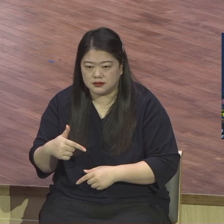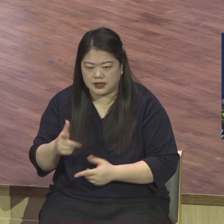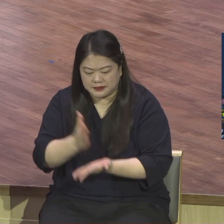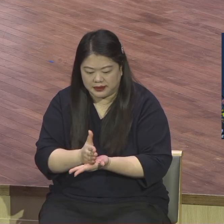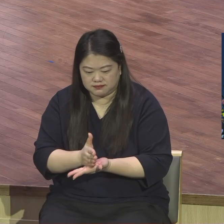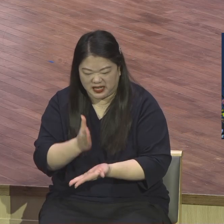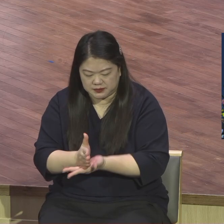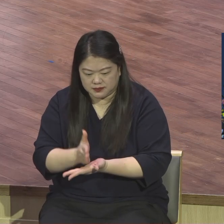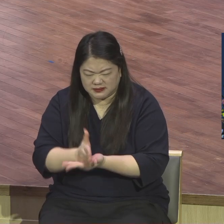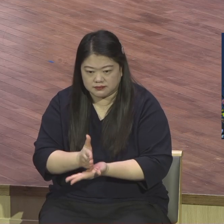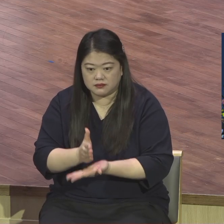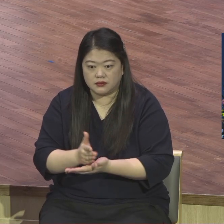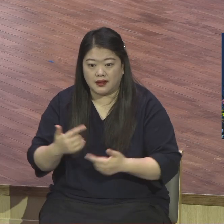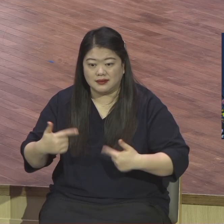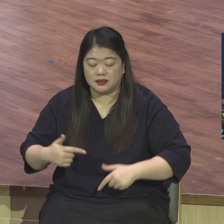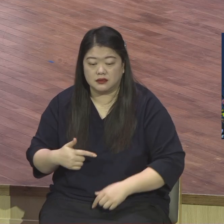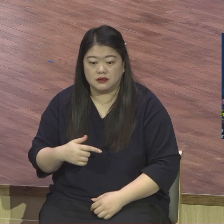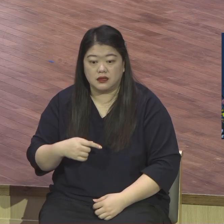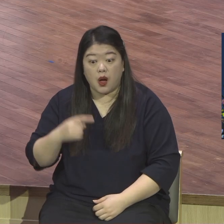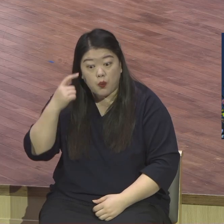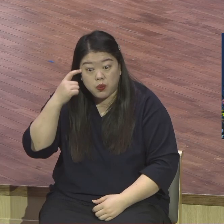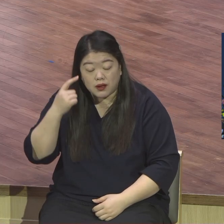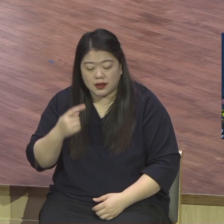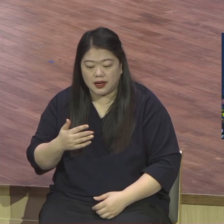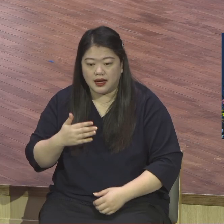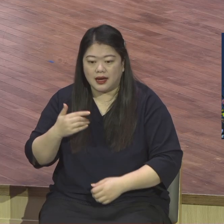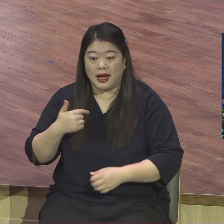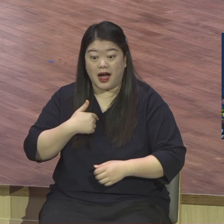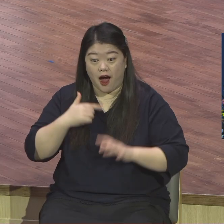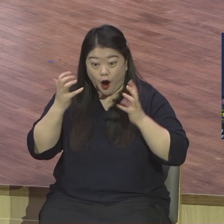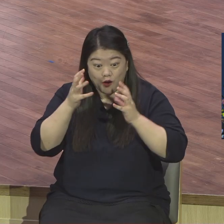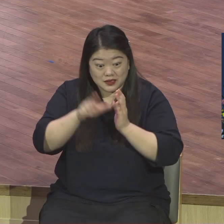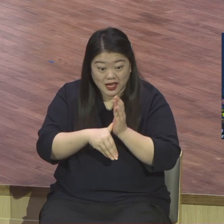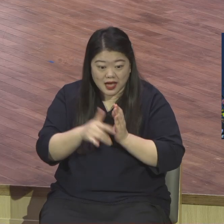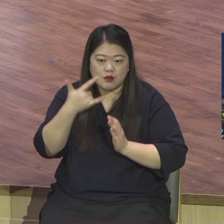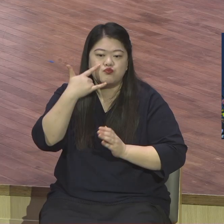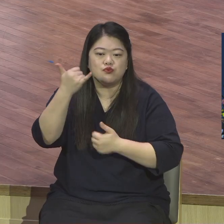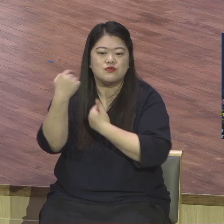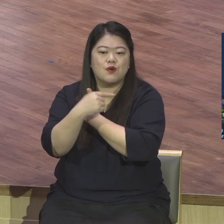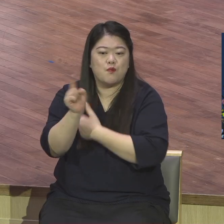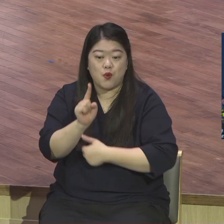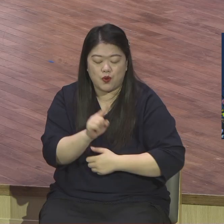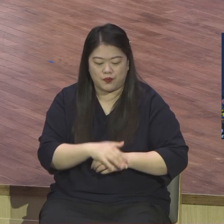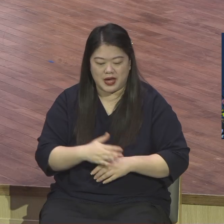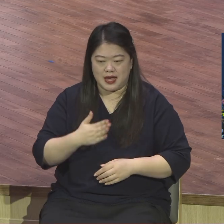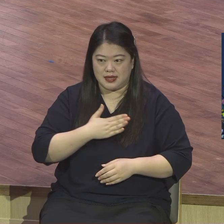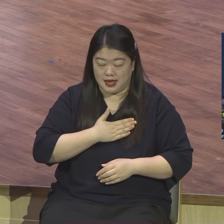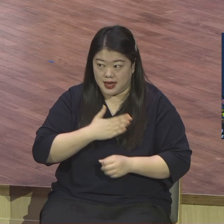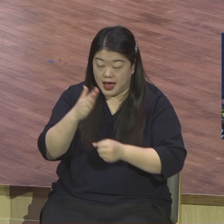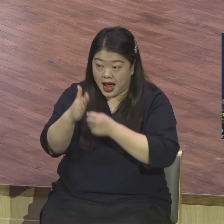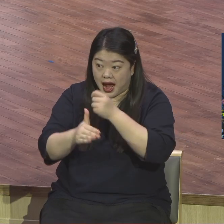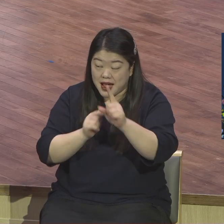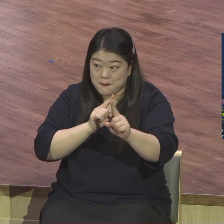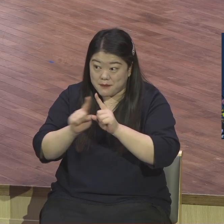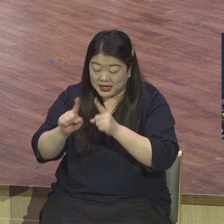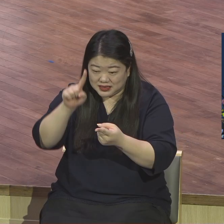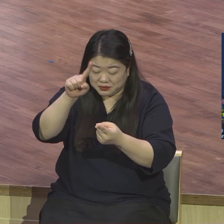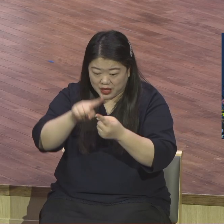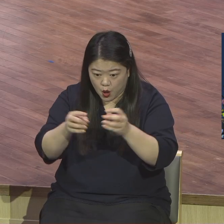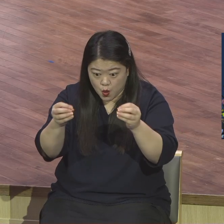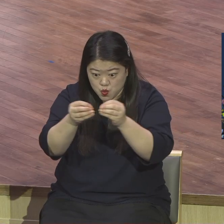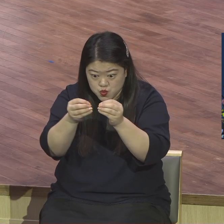뭐든지 하나님 말씀 안 들으면 매 맞는 걸 재앙이 임하는 줄로. 그러니 교회